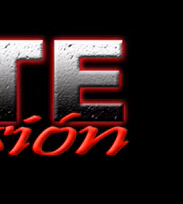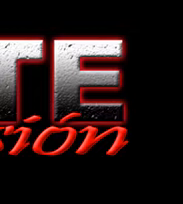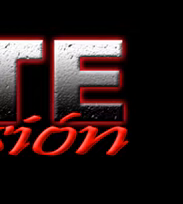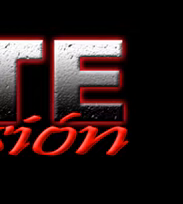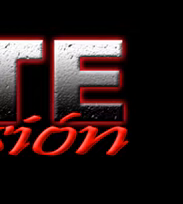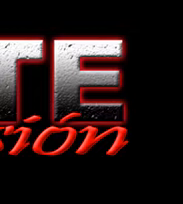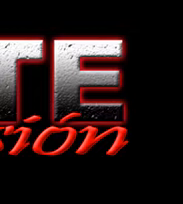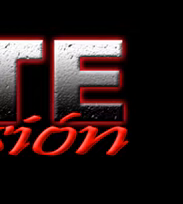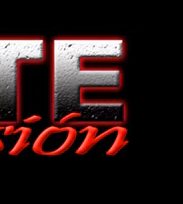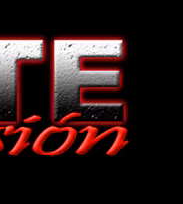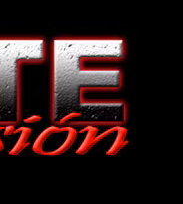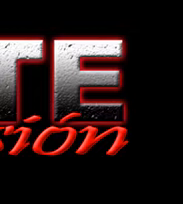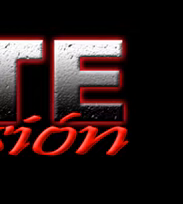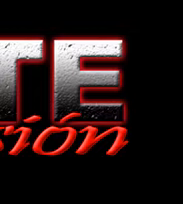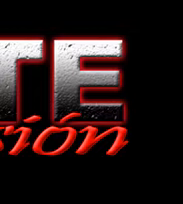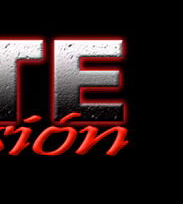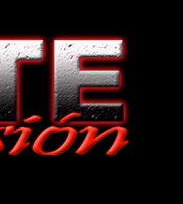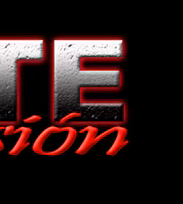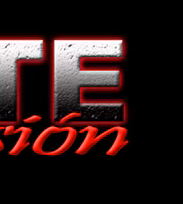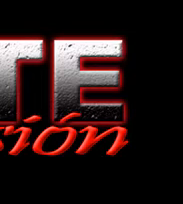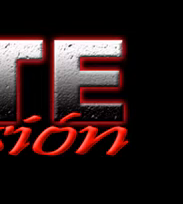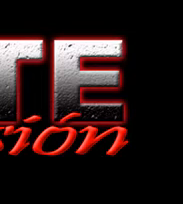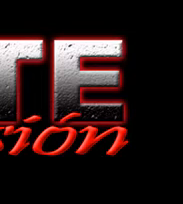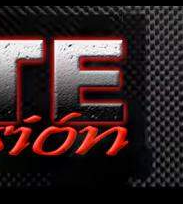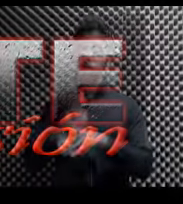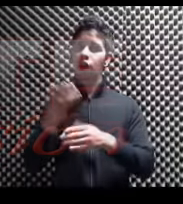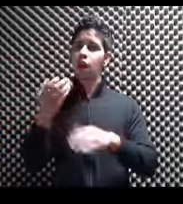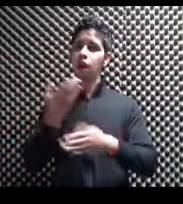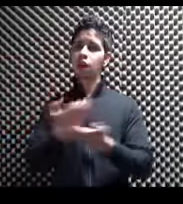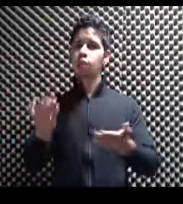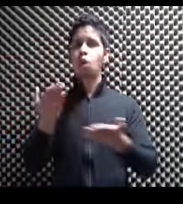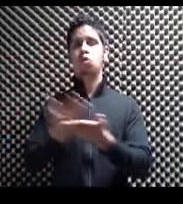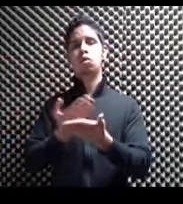equipo nuevo cada año con AT&T Next.